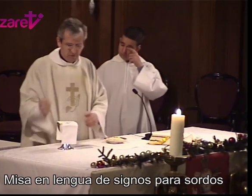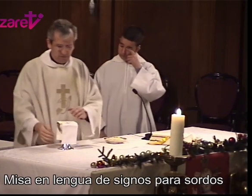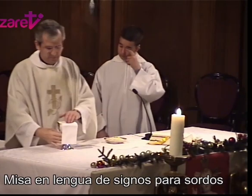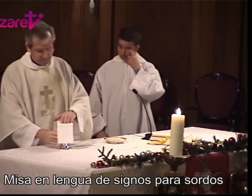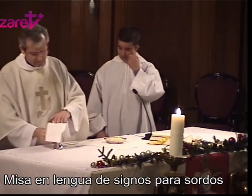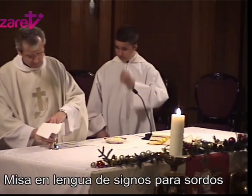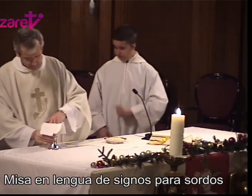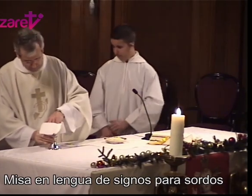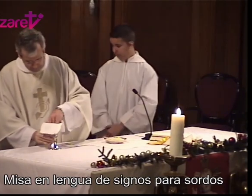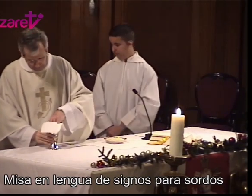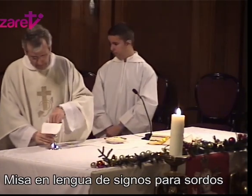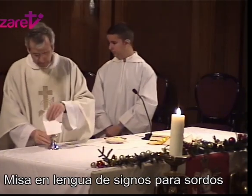Señor.